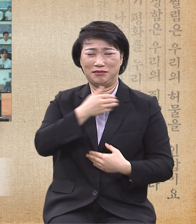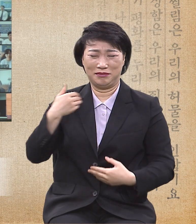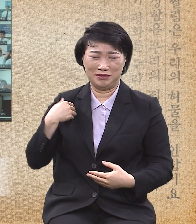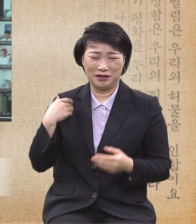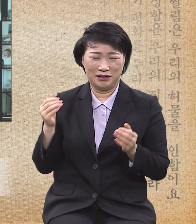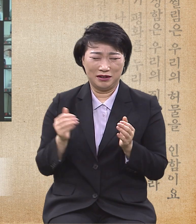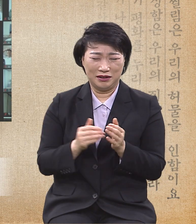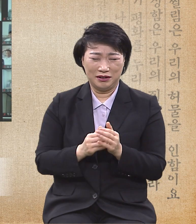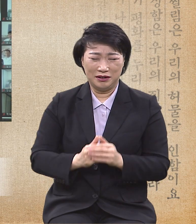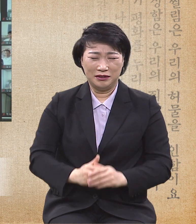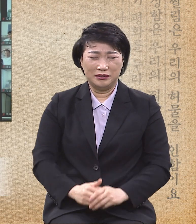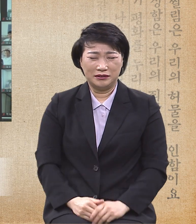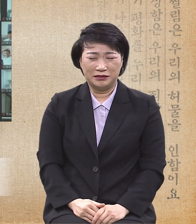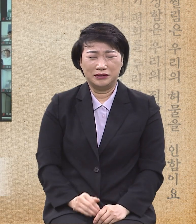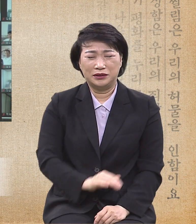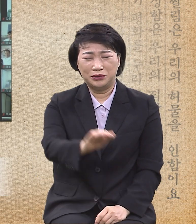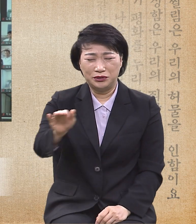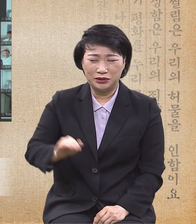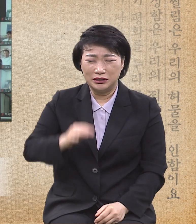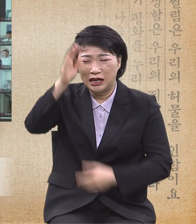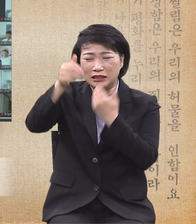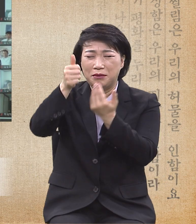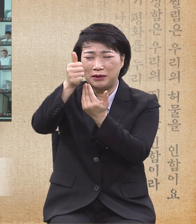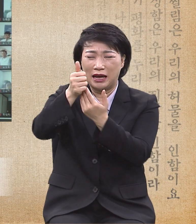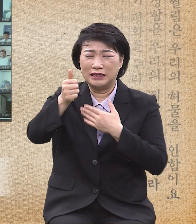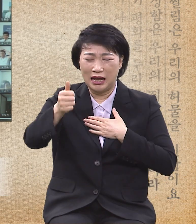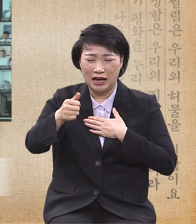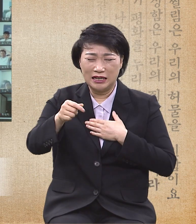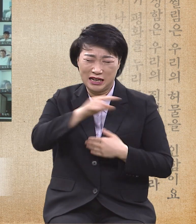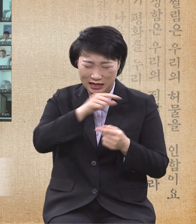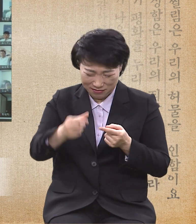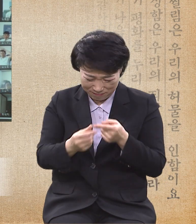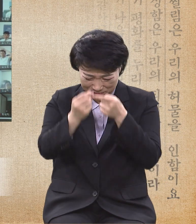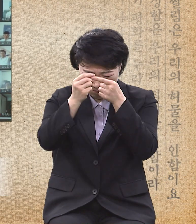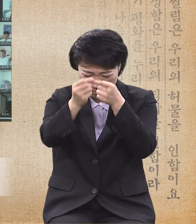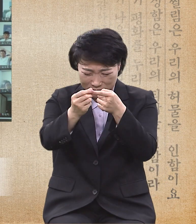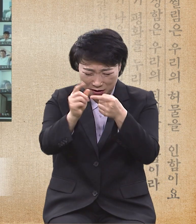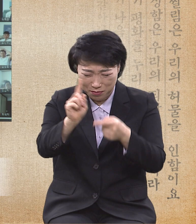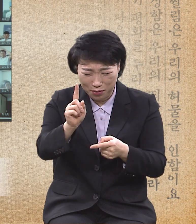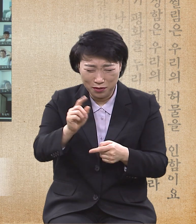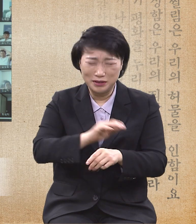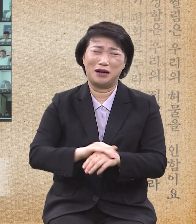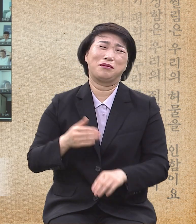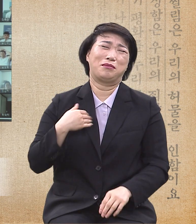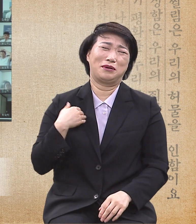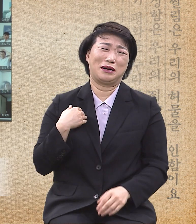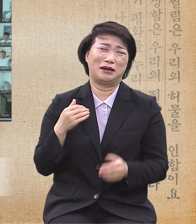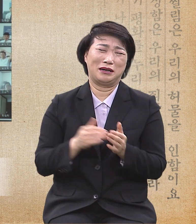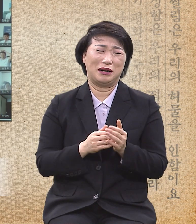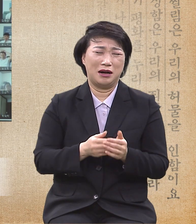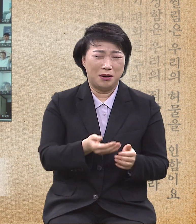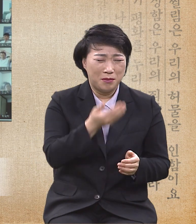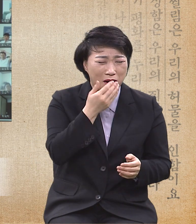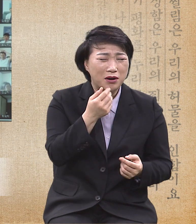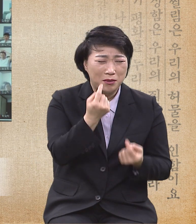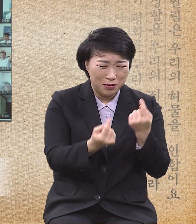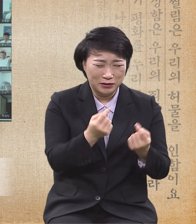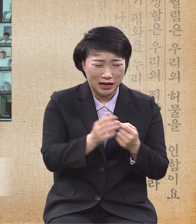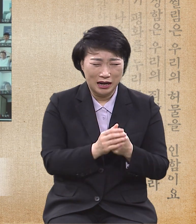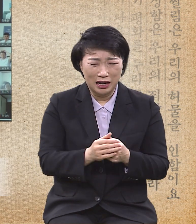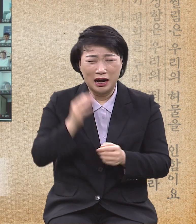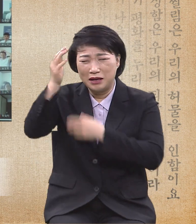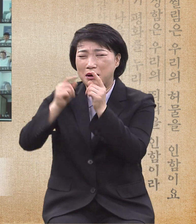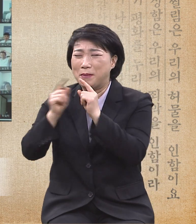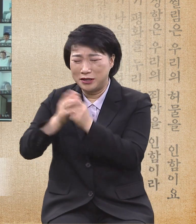있습니다. 우리는 하나님 앞에 우선순위가 무엇인가를 모릅니다. 떡보다 말씀을